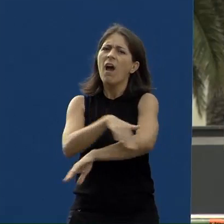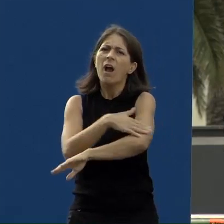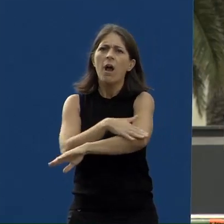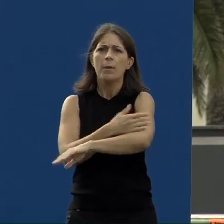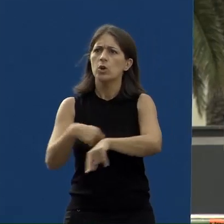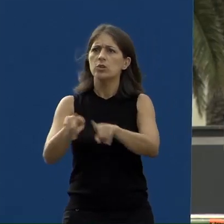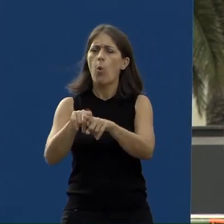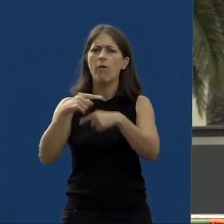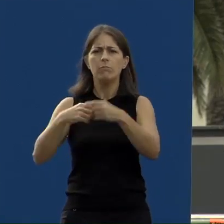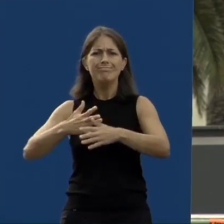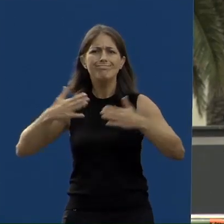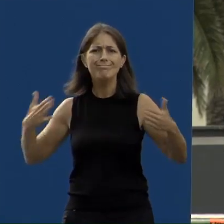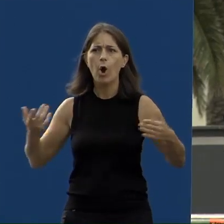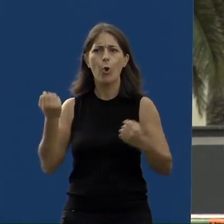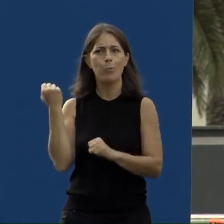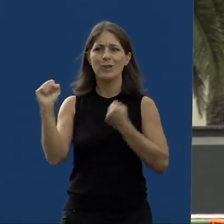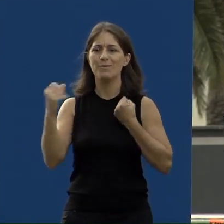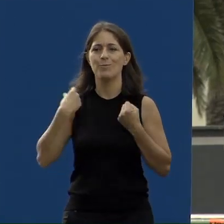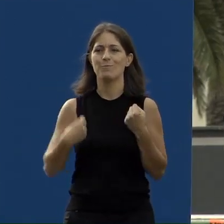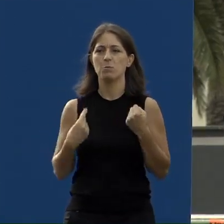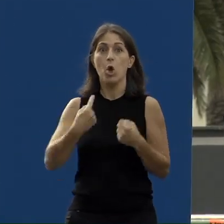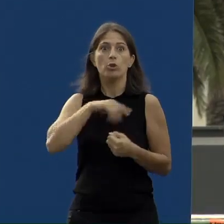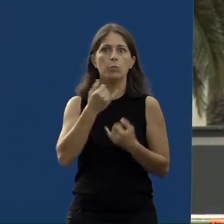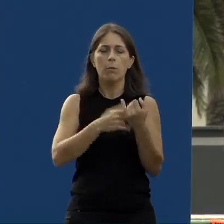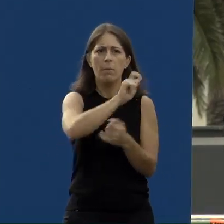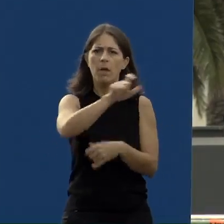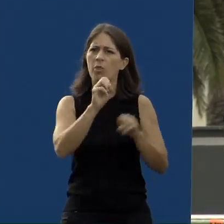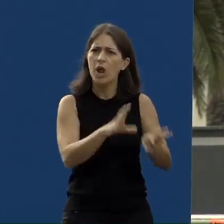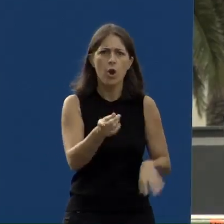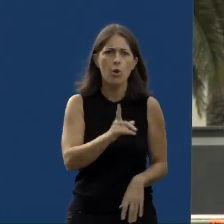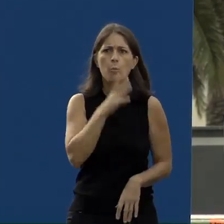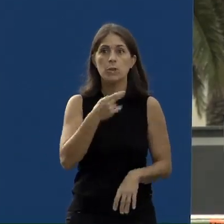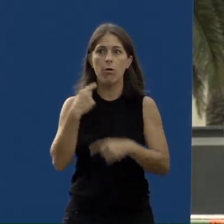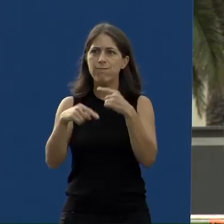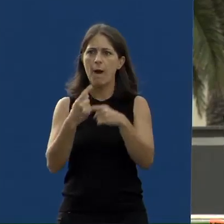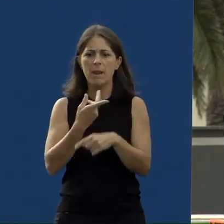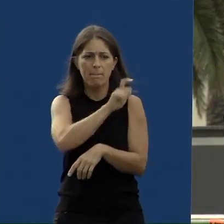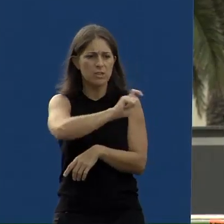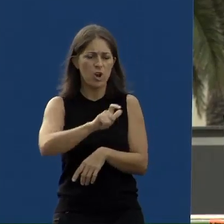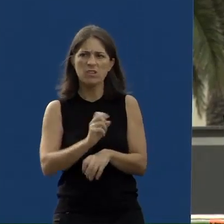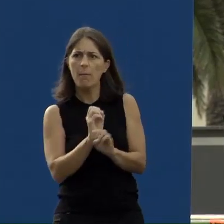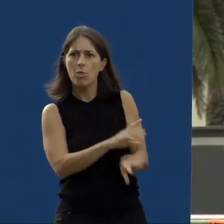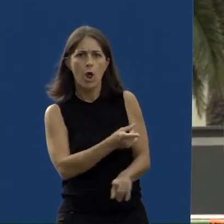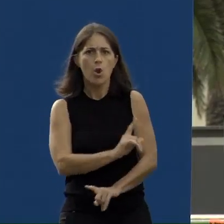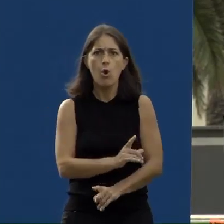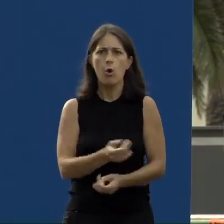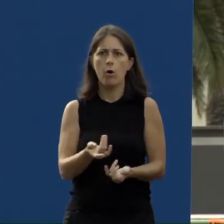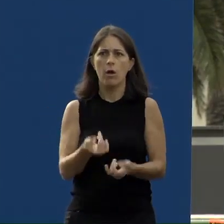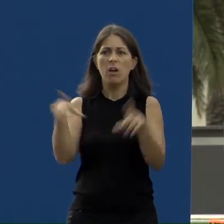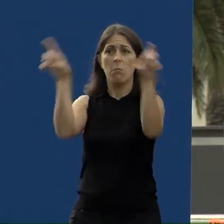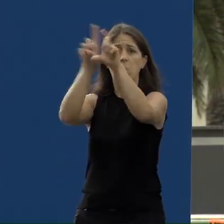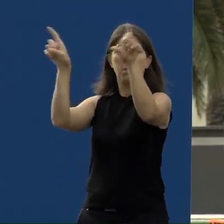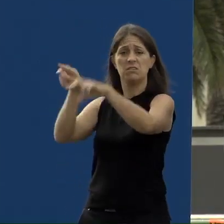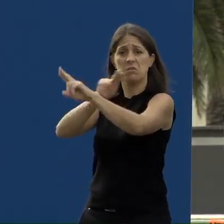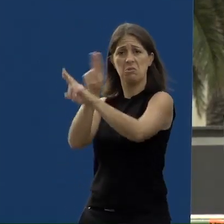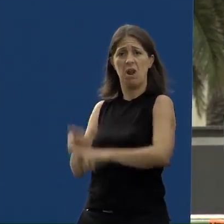comportar como esa gran familia. Nós non queremos deixar ninguén atrás, porque nas familias non se deixa ninguén atrás. Nas empresas, cando non hai, se bota os